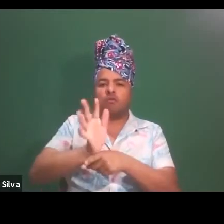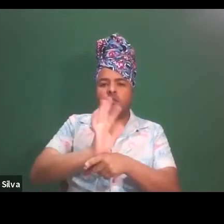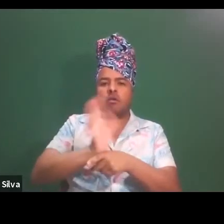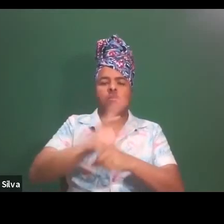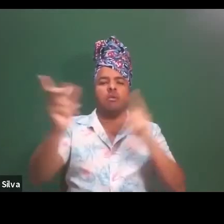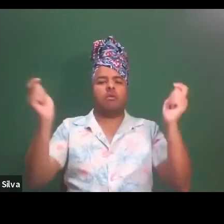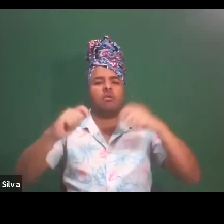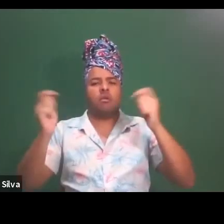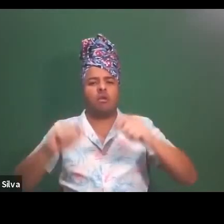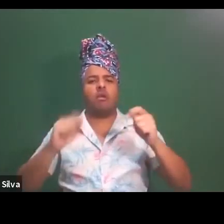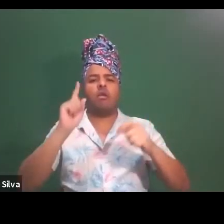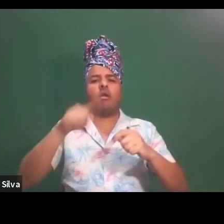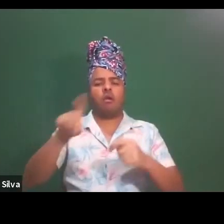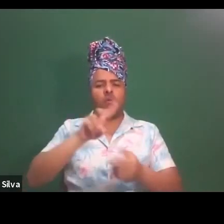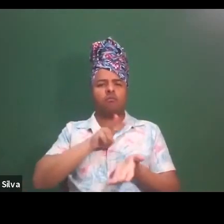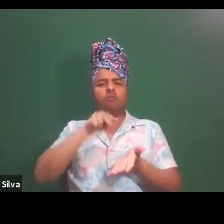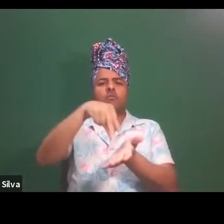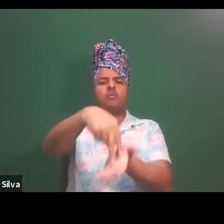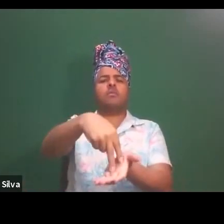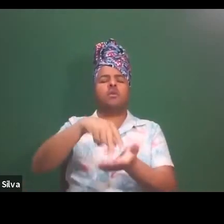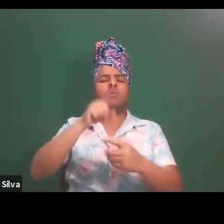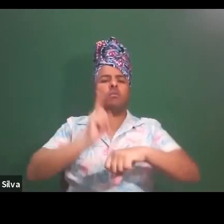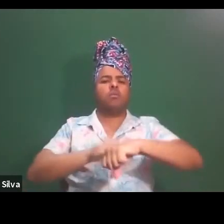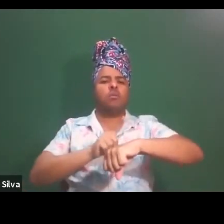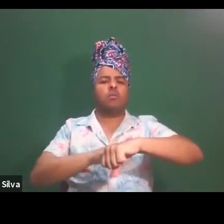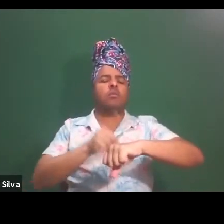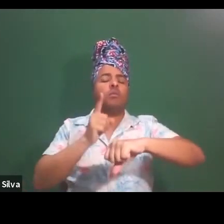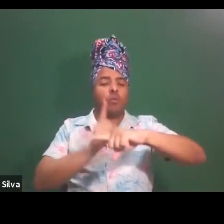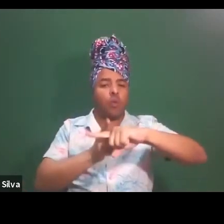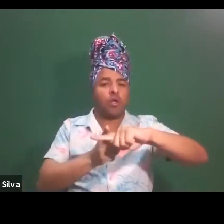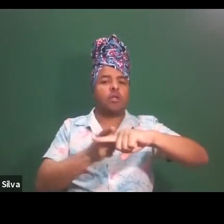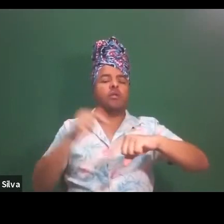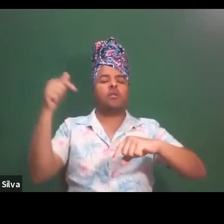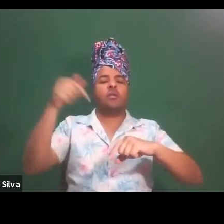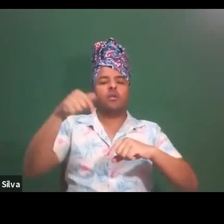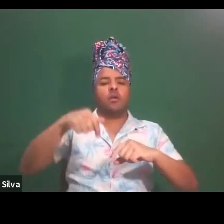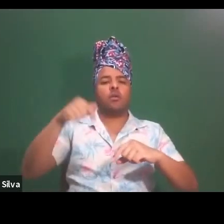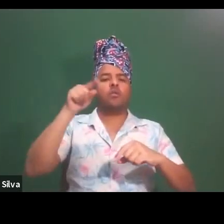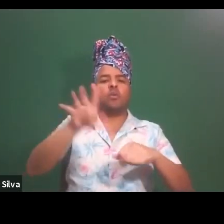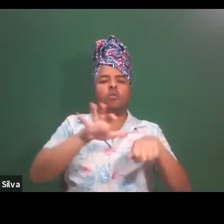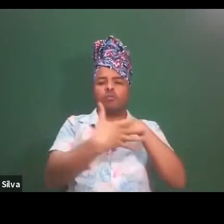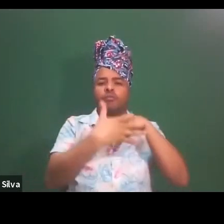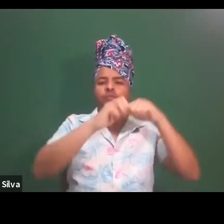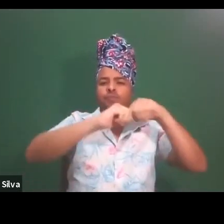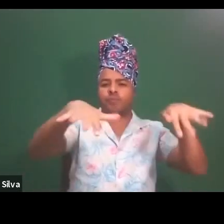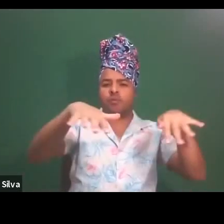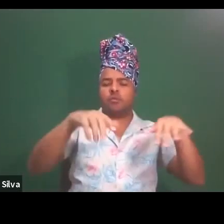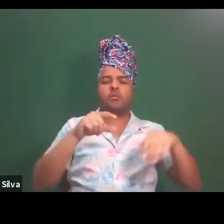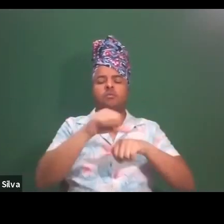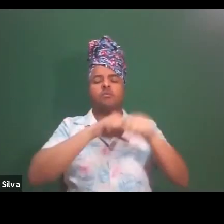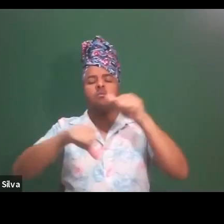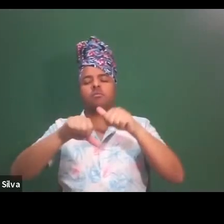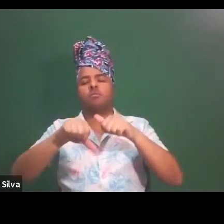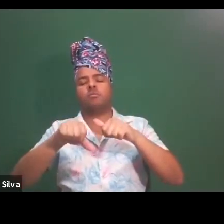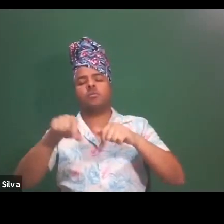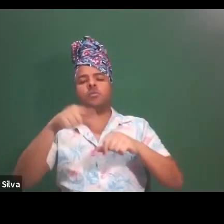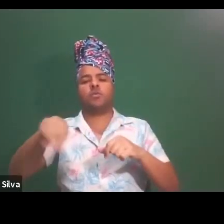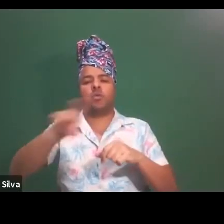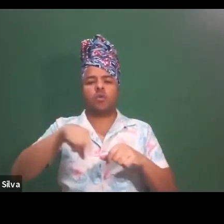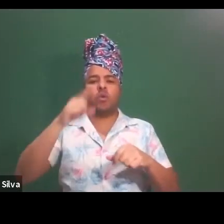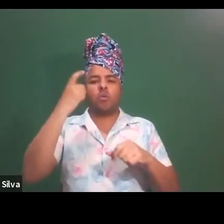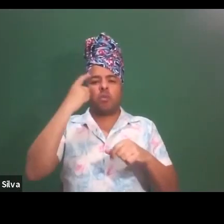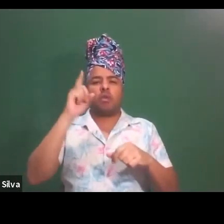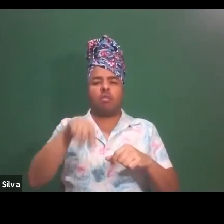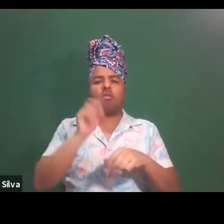uma resistência, porque nesse momento de pandemia, nós não vivemos apenas uma pandemia de um